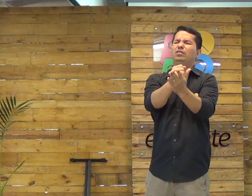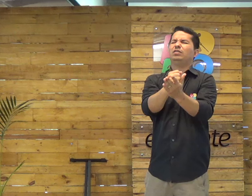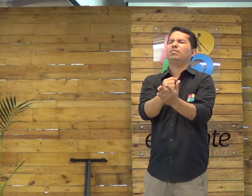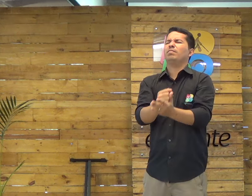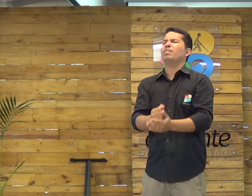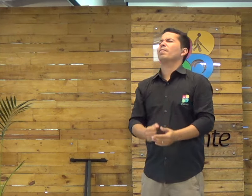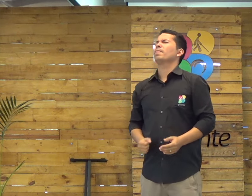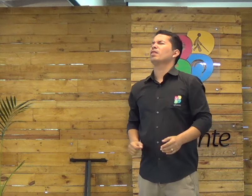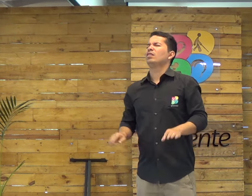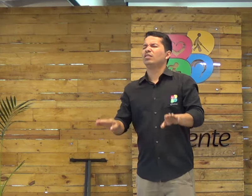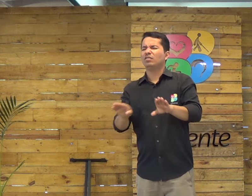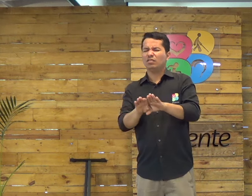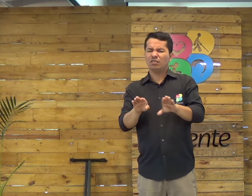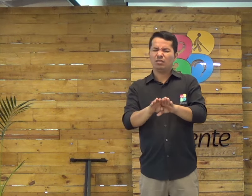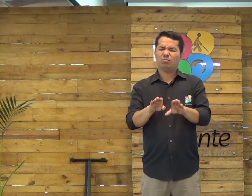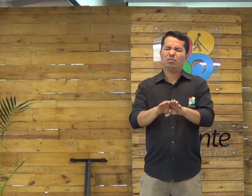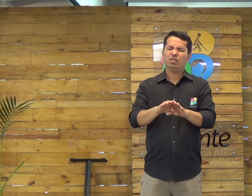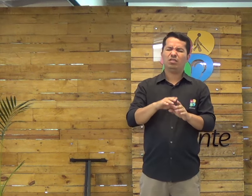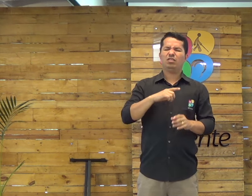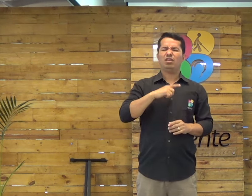Por favor, nos ajude.